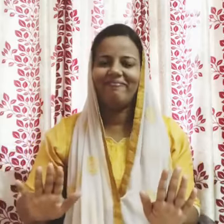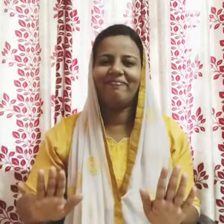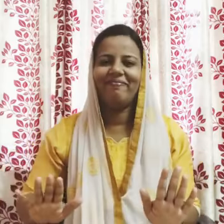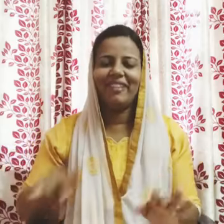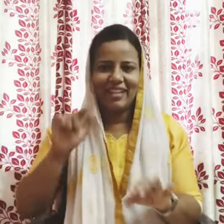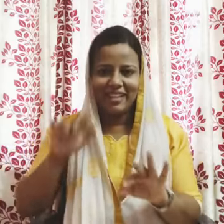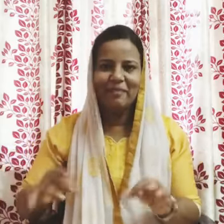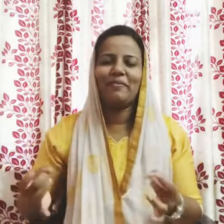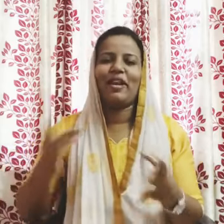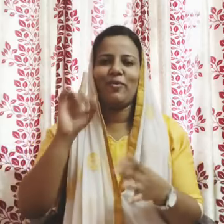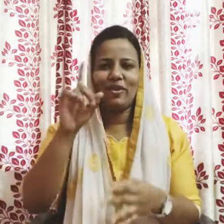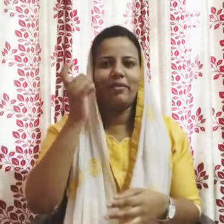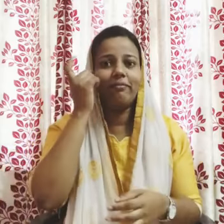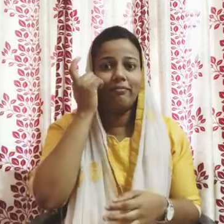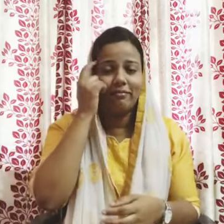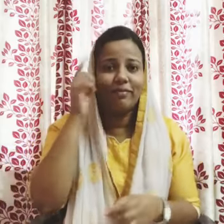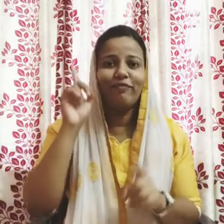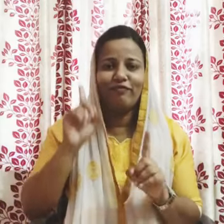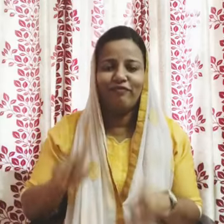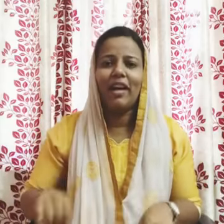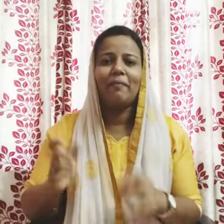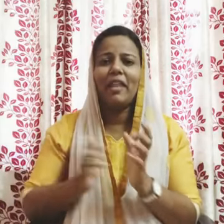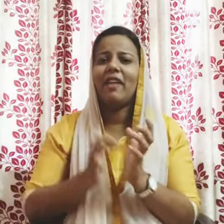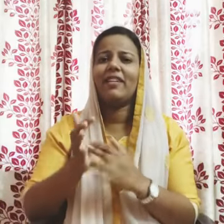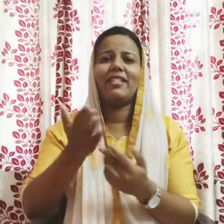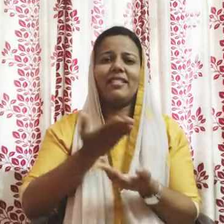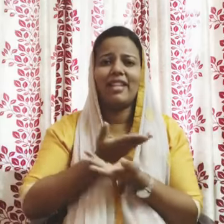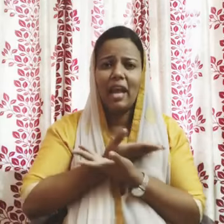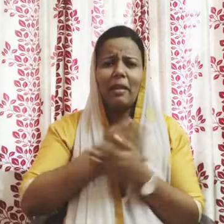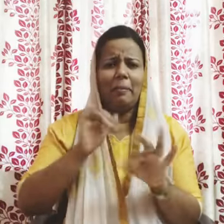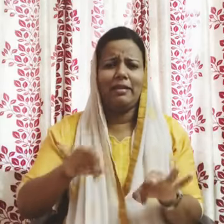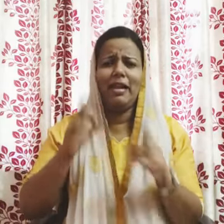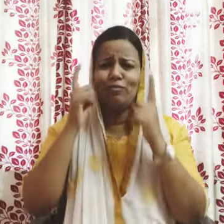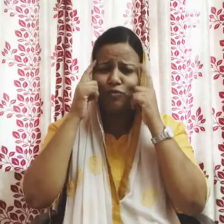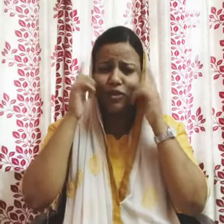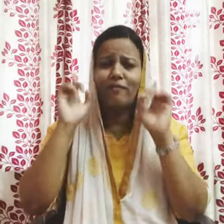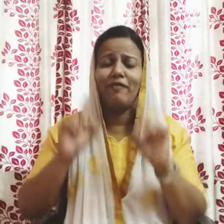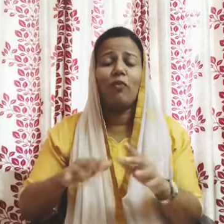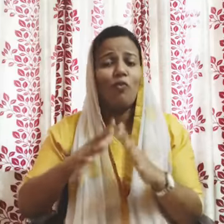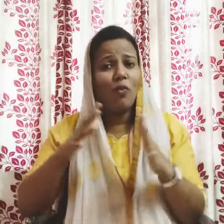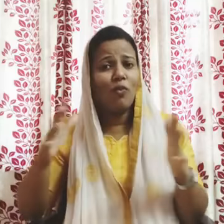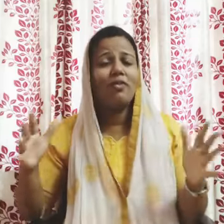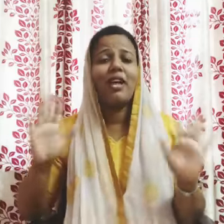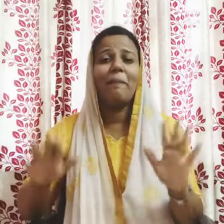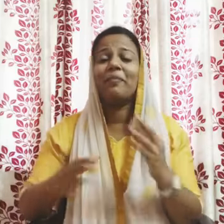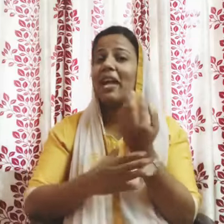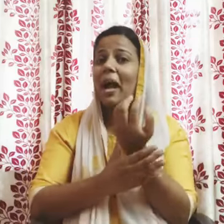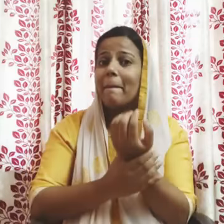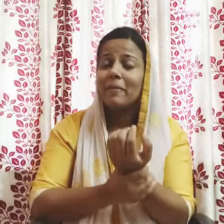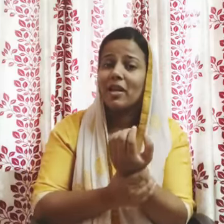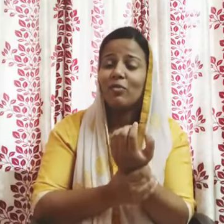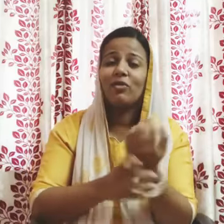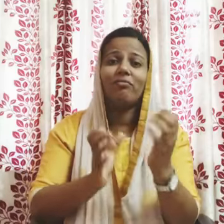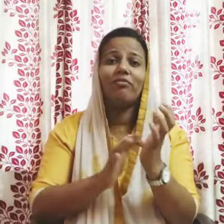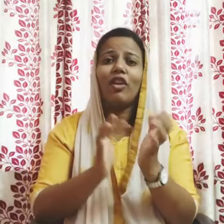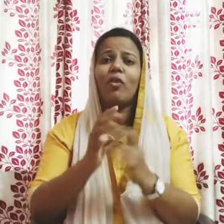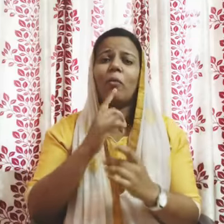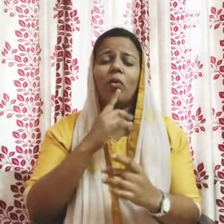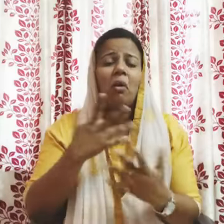ഇന്ന് പകൽക്കാലം നിങ്ങൾ തിരിച്ചറിയണം, ദൈവത്തിന് നമ്മളോട് സ്നേഹം നമ്മൾ ഇന്ന് മനസ്സിലാക്കണം. അത് വലുതാണ്. അബ്രഹാമിനോട് കർത്താവ് പറഞ്ഞു, അബ്രഹാം